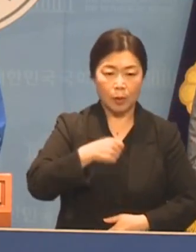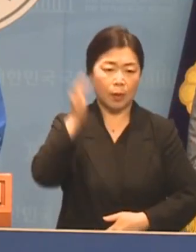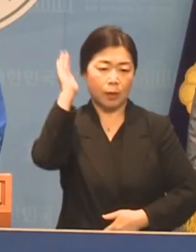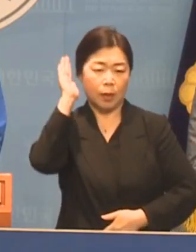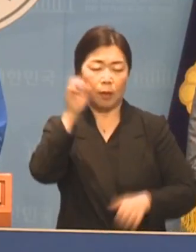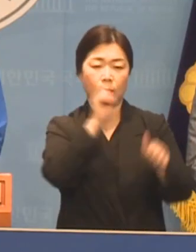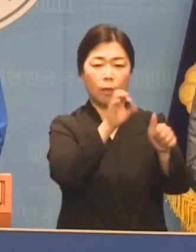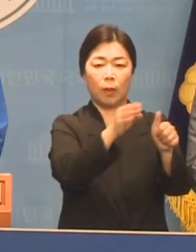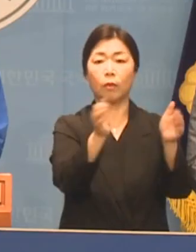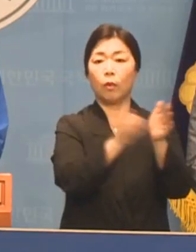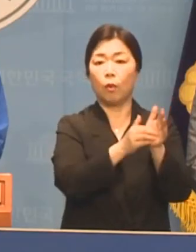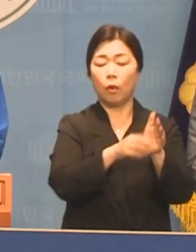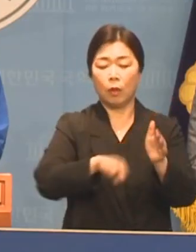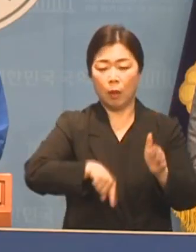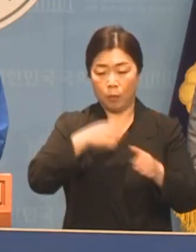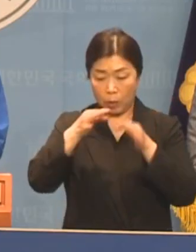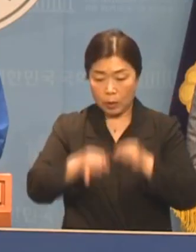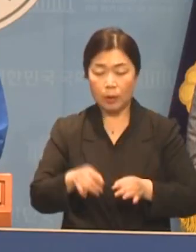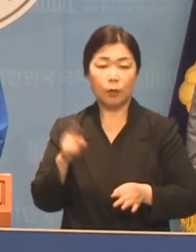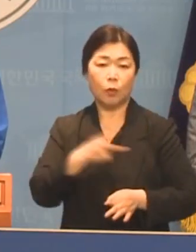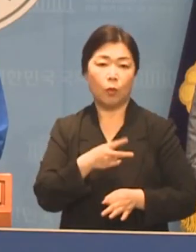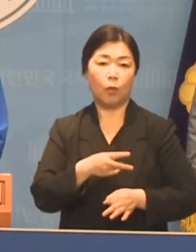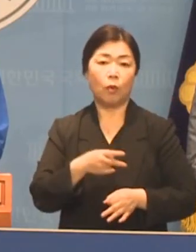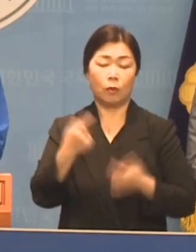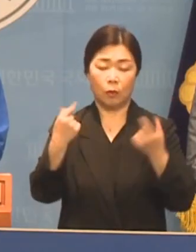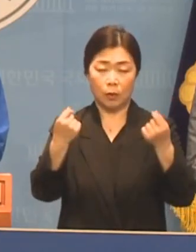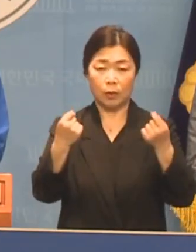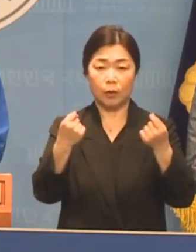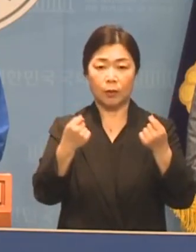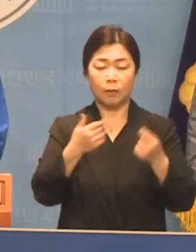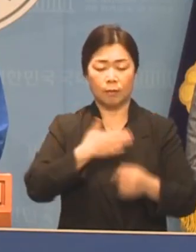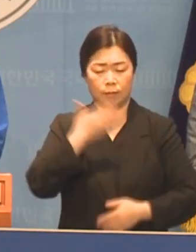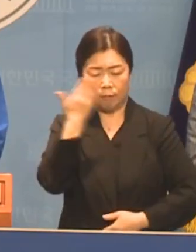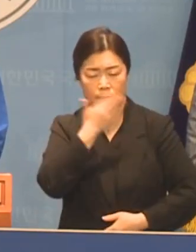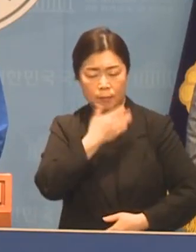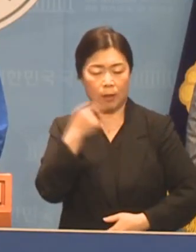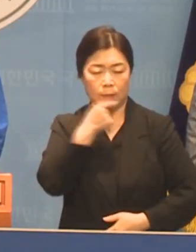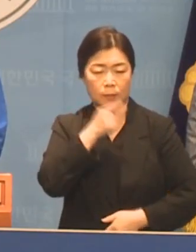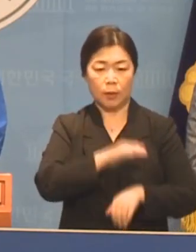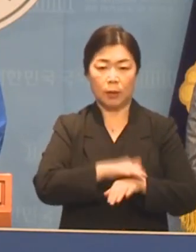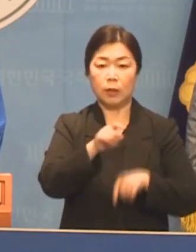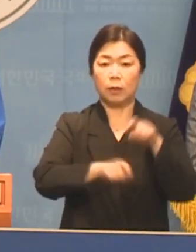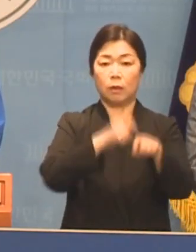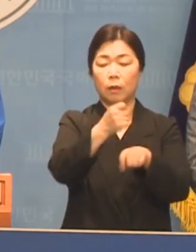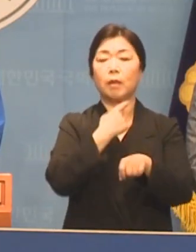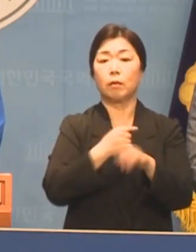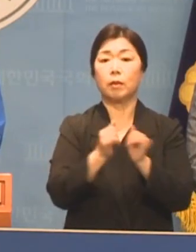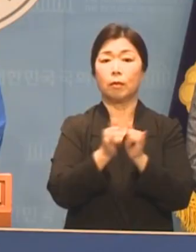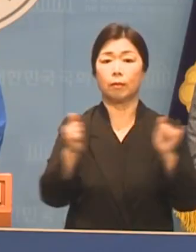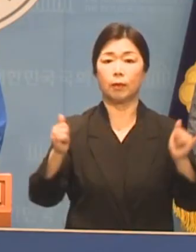강조하였고 본인 스스로도 이를 매우 엄격하게 실천하였습니다.